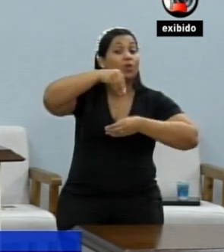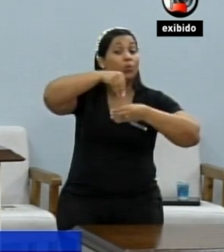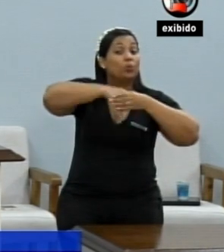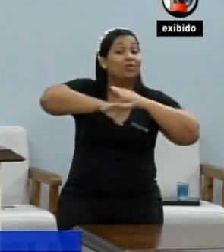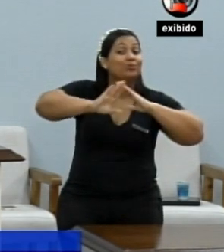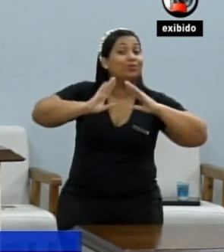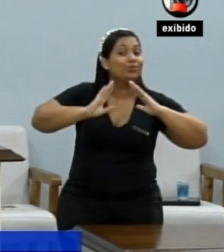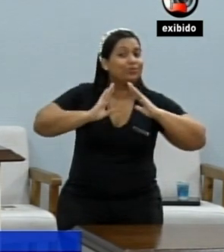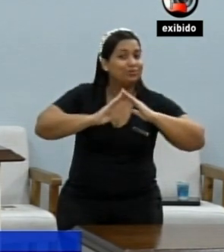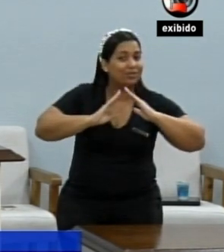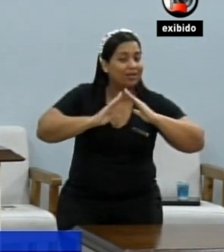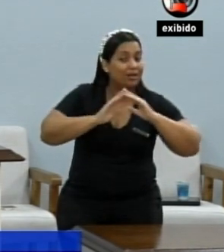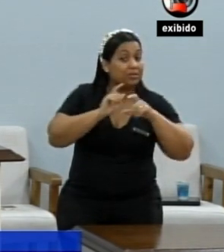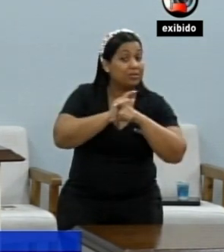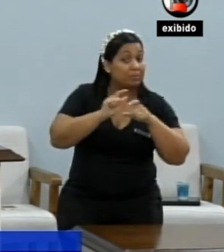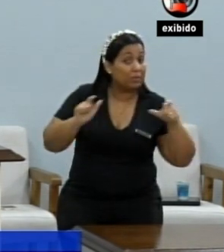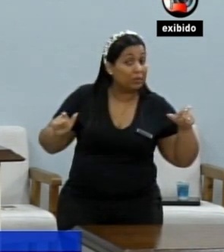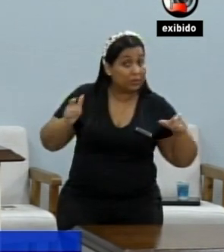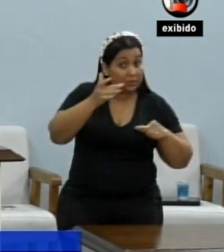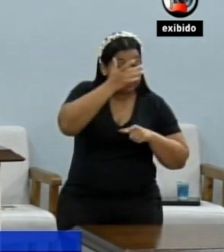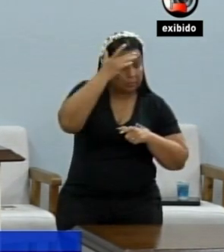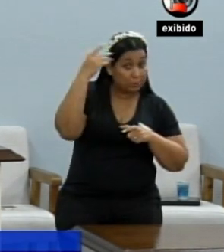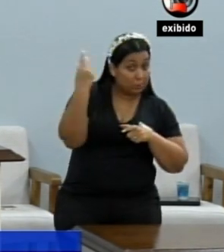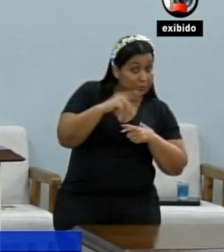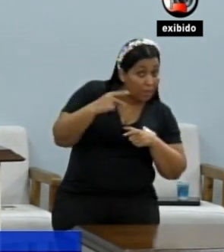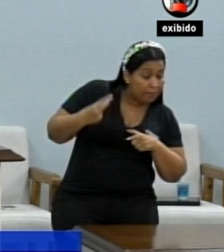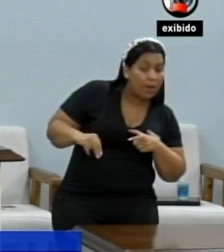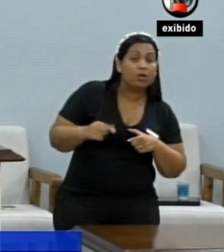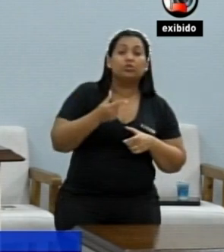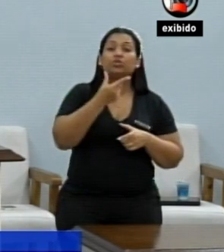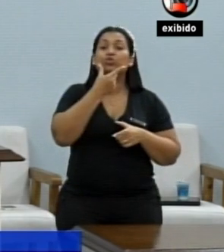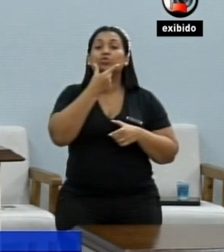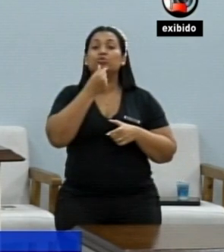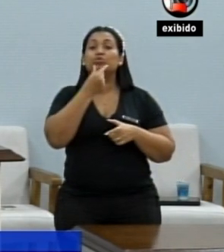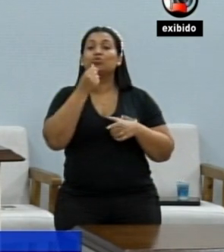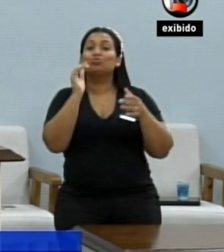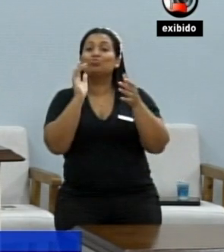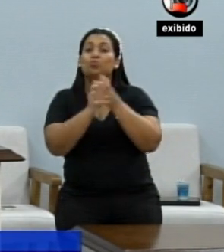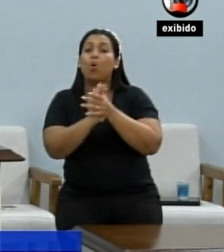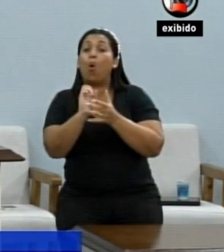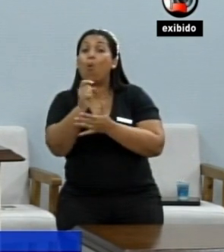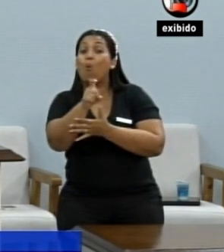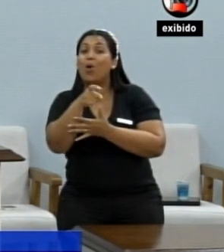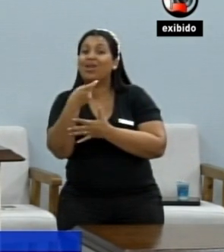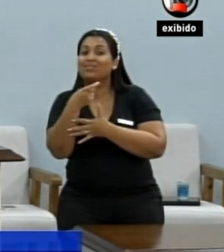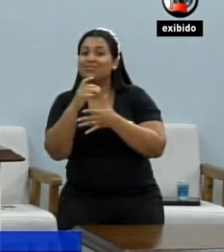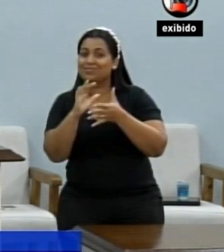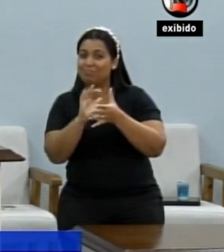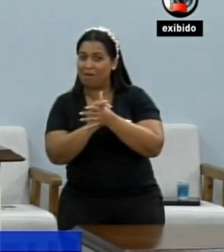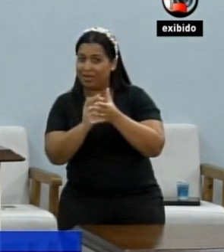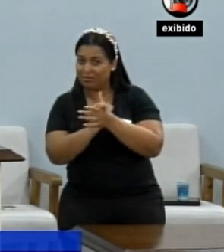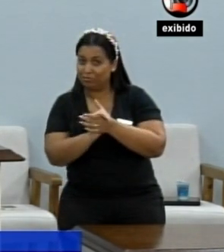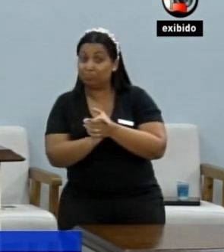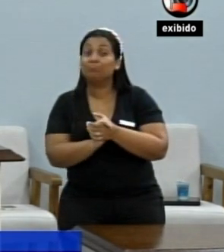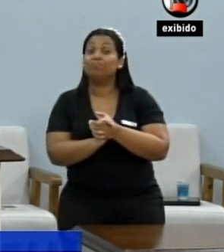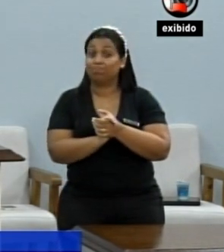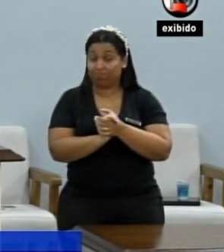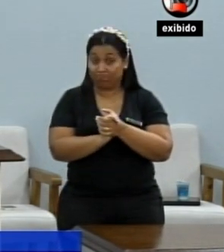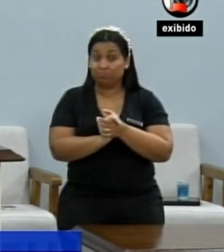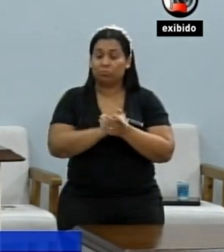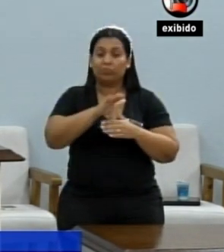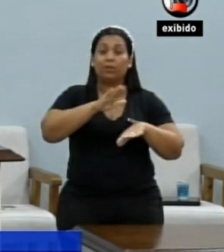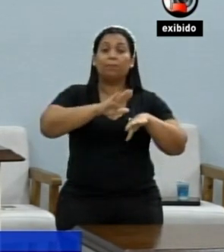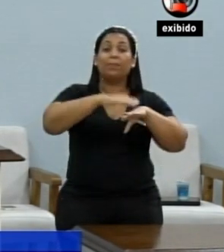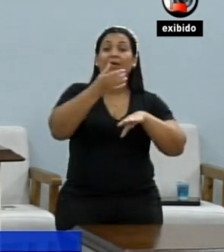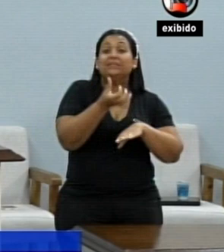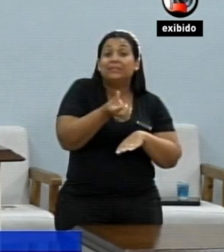casas. A maioria dos agressores são parceiros e ex-parceiros das vítimas. Mais de 65%